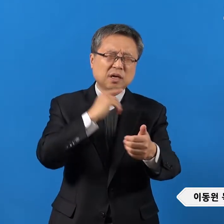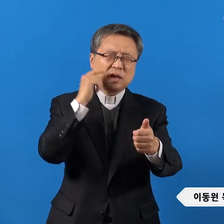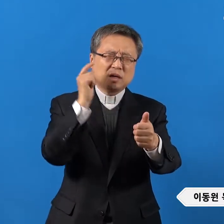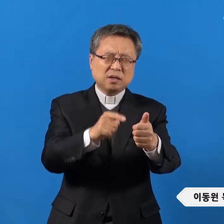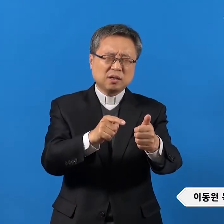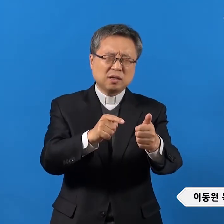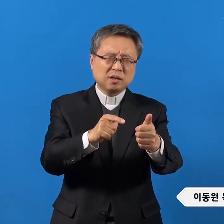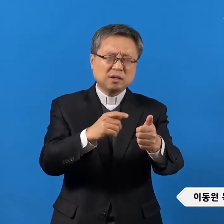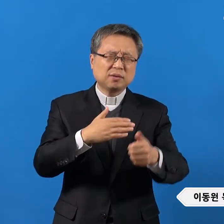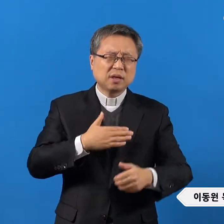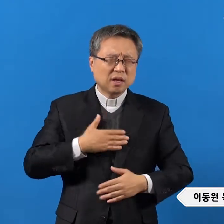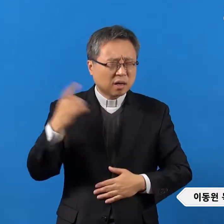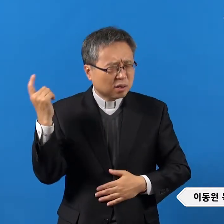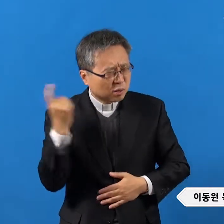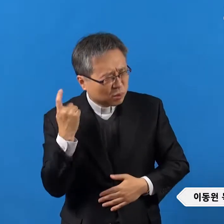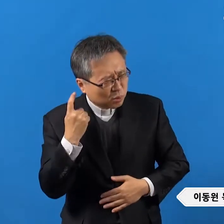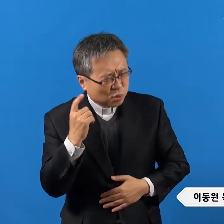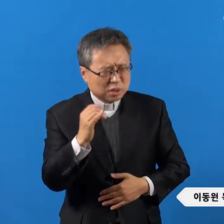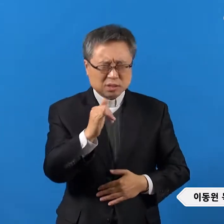내가 듣고 있어.